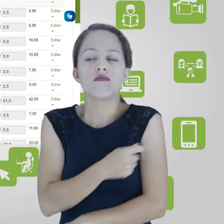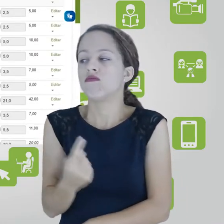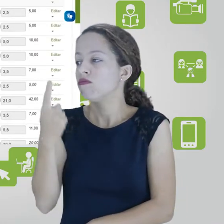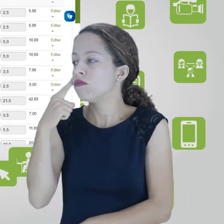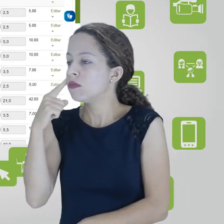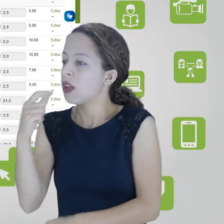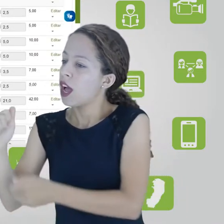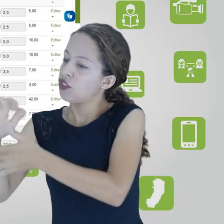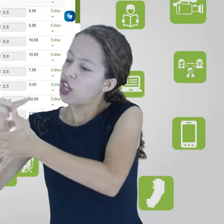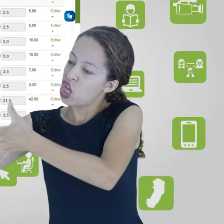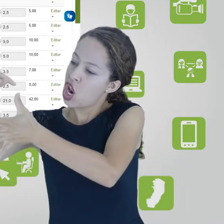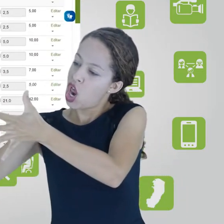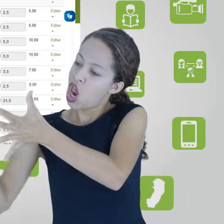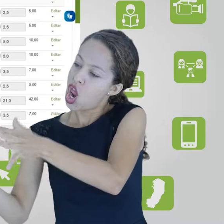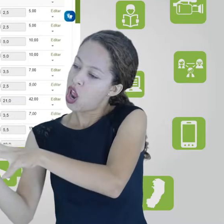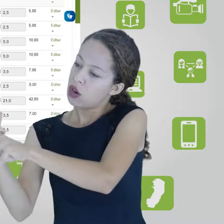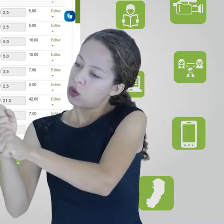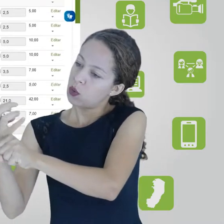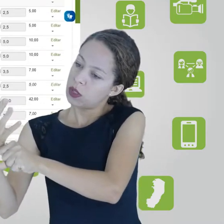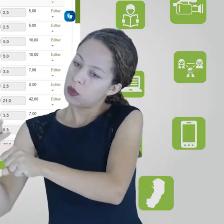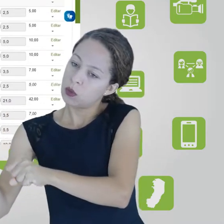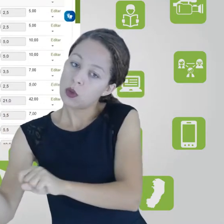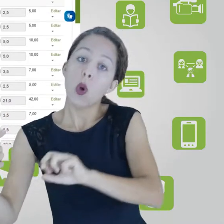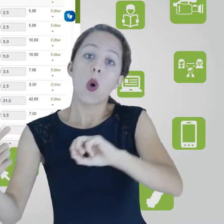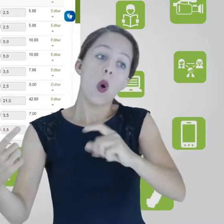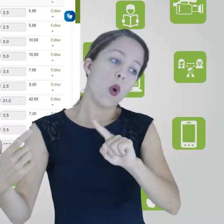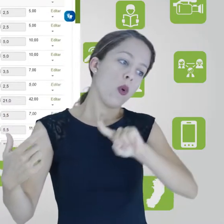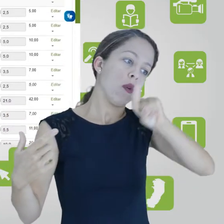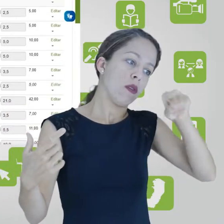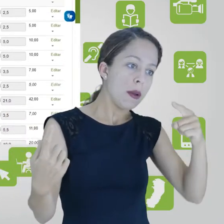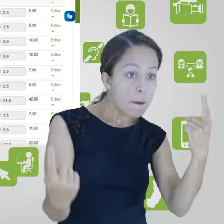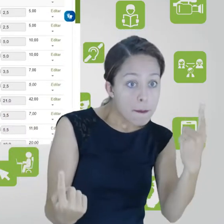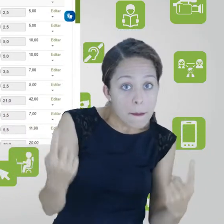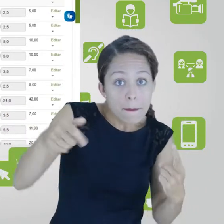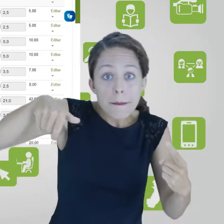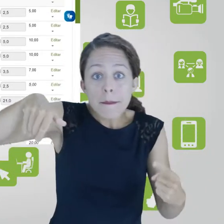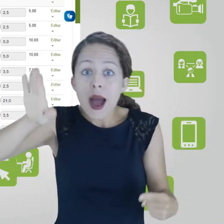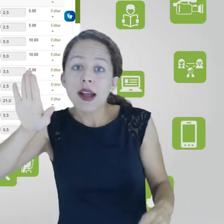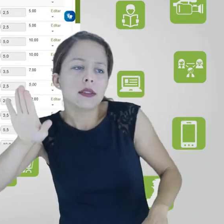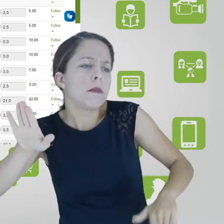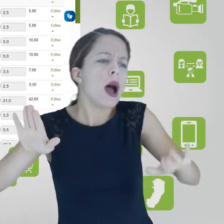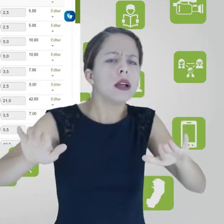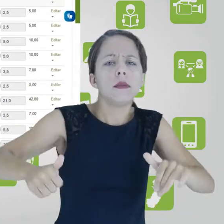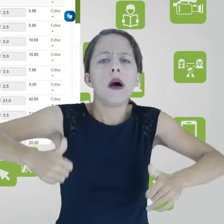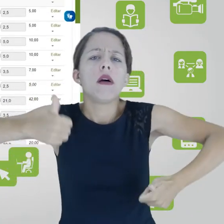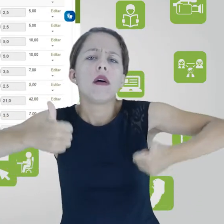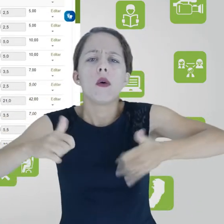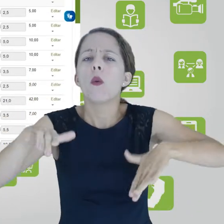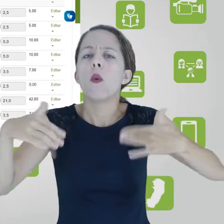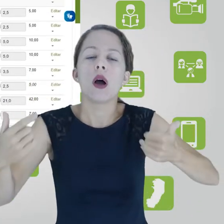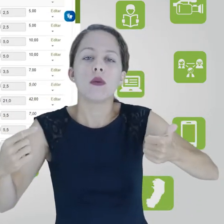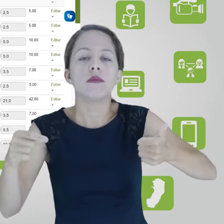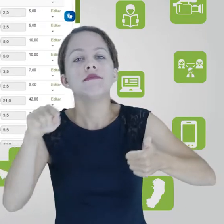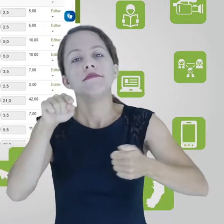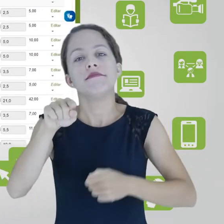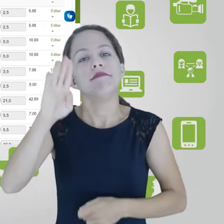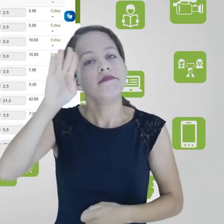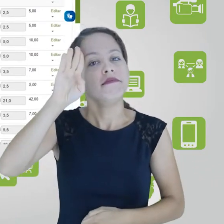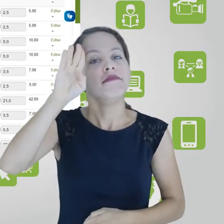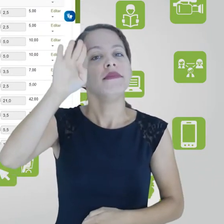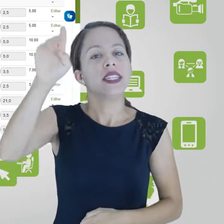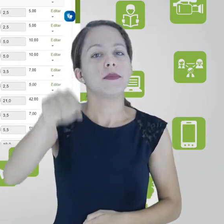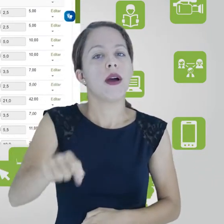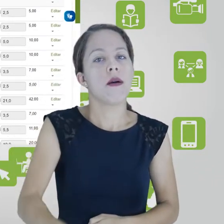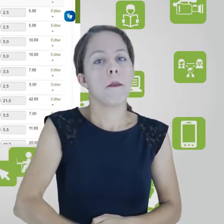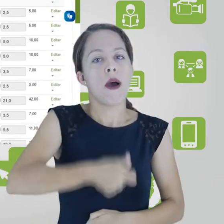ou a maior nota das atividades de 1 a 6 ou a nota de recuperação. Qual for maior é a que ele vai receber. E